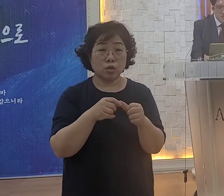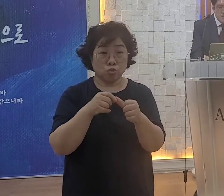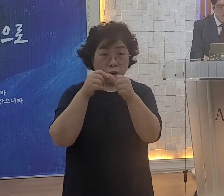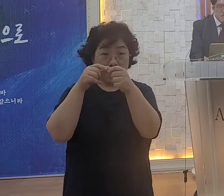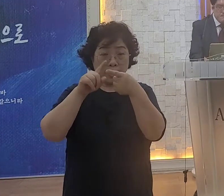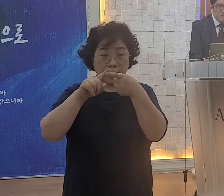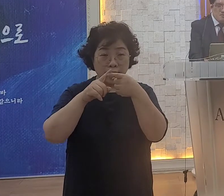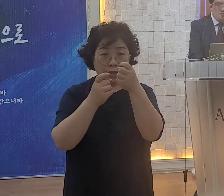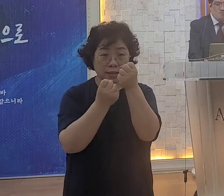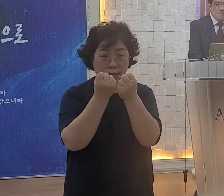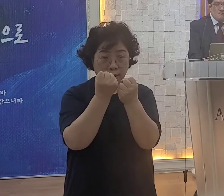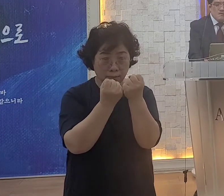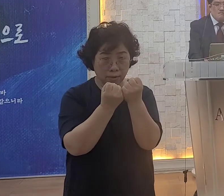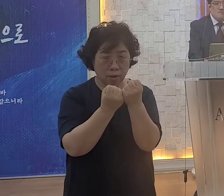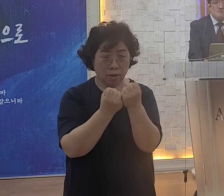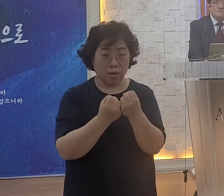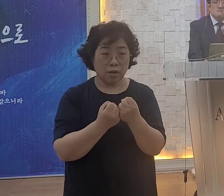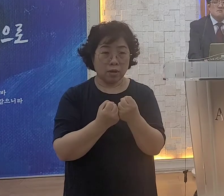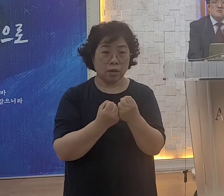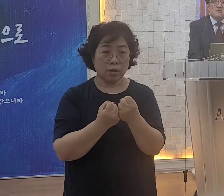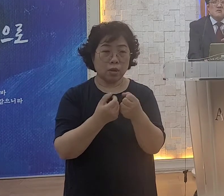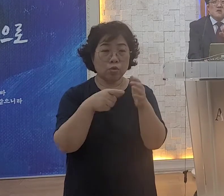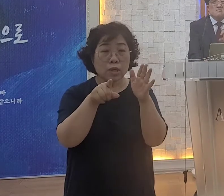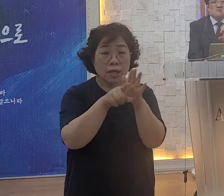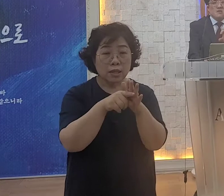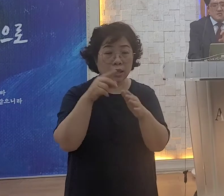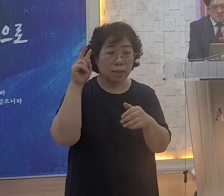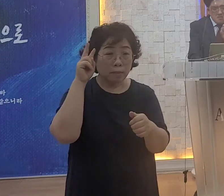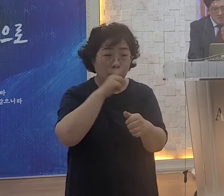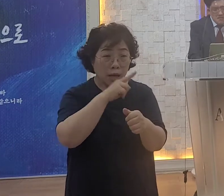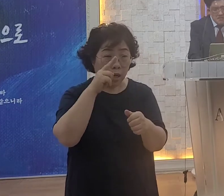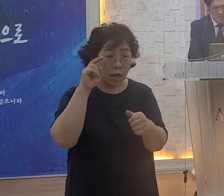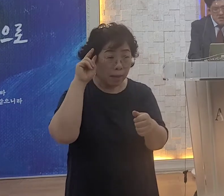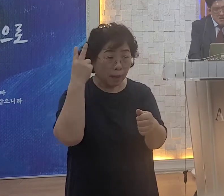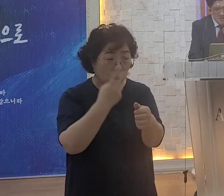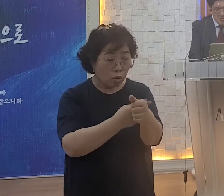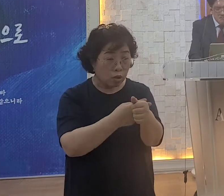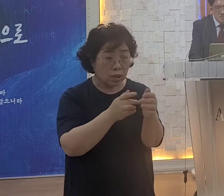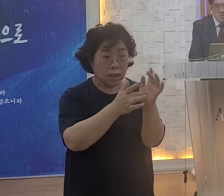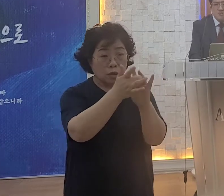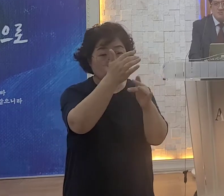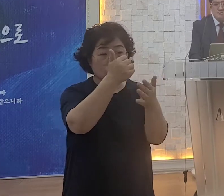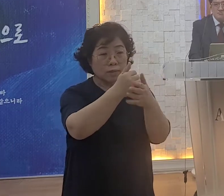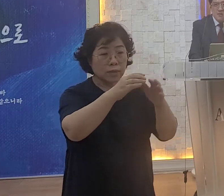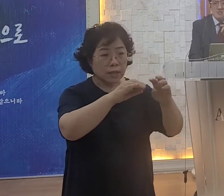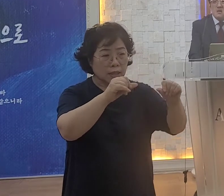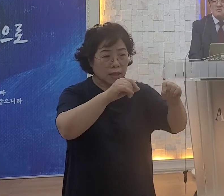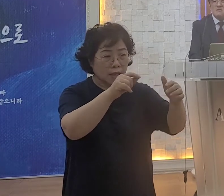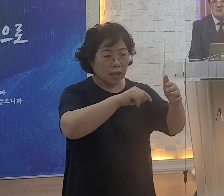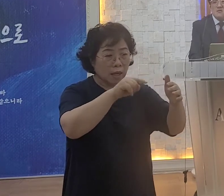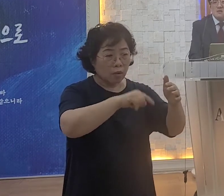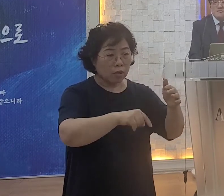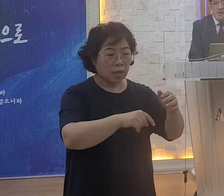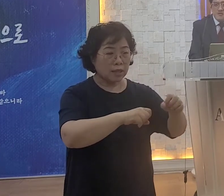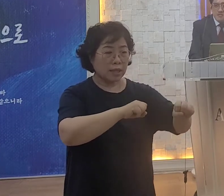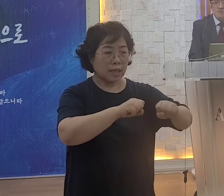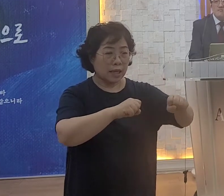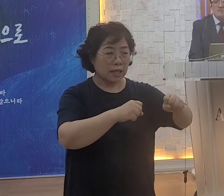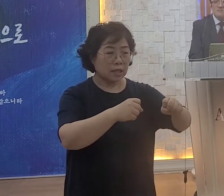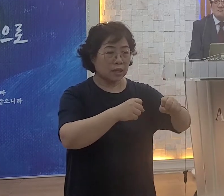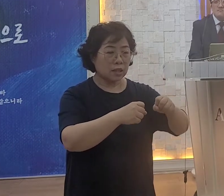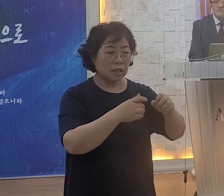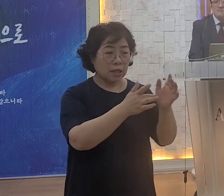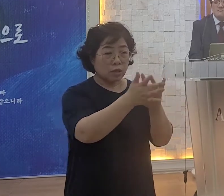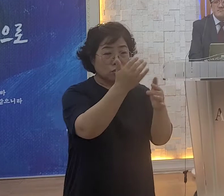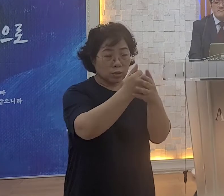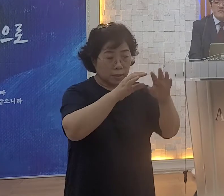설명하기 위해서 오늘 사도 바울은 예수님께서 이 땅에서 이루신 두 가지 사역을 말씀하고